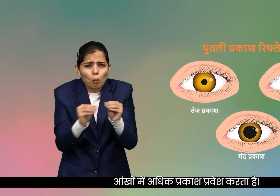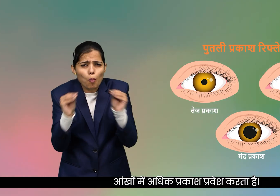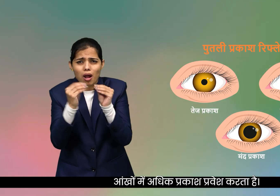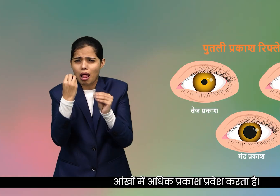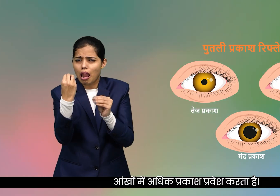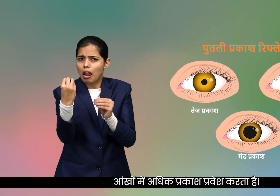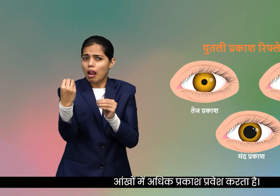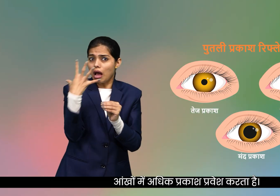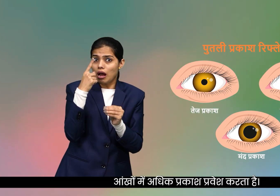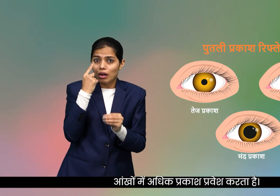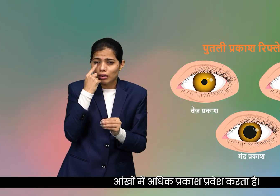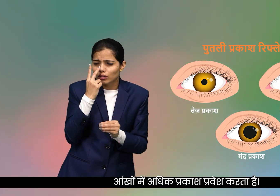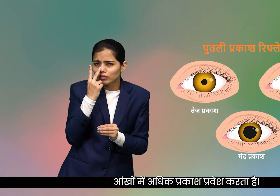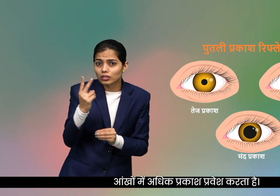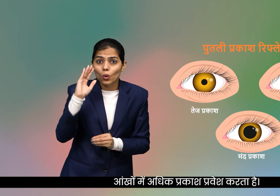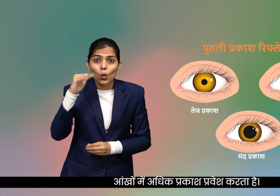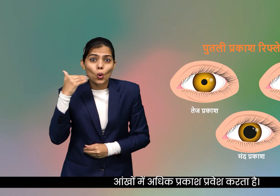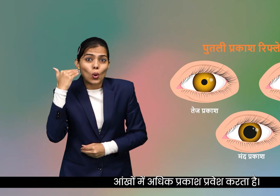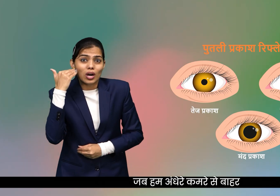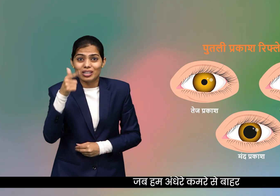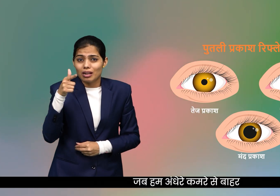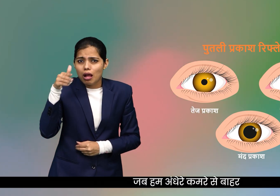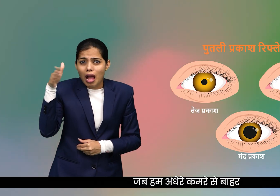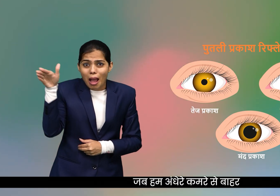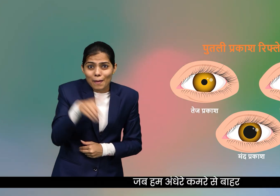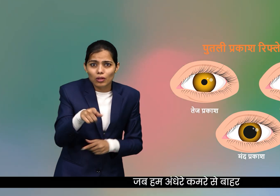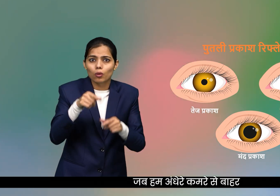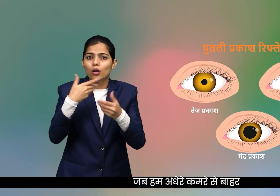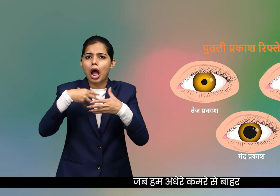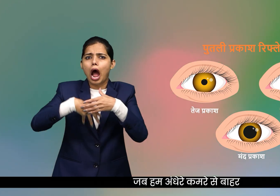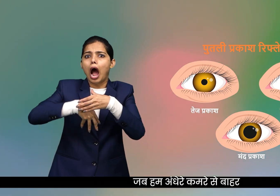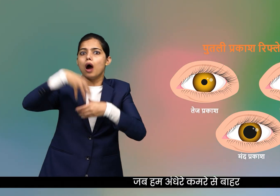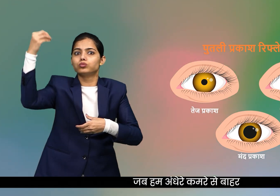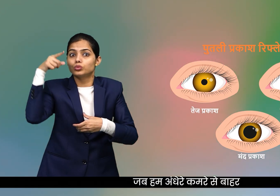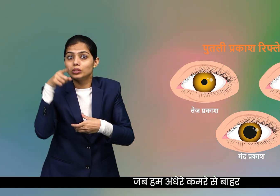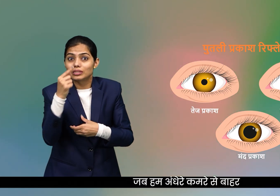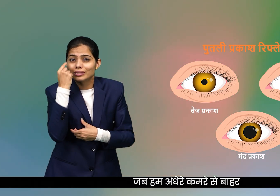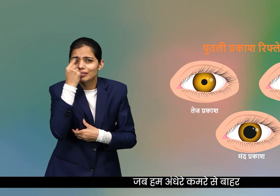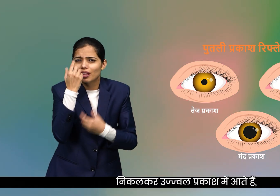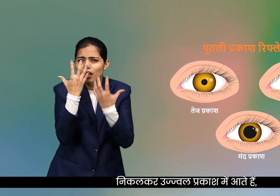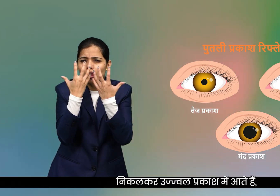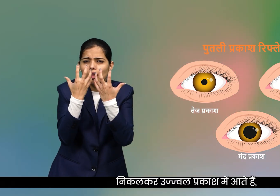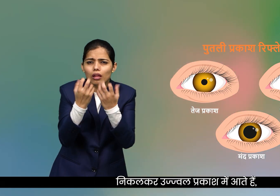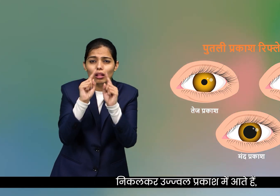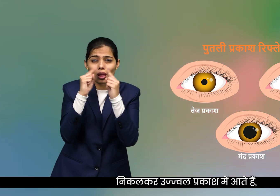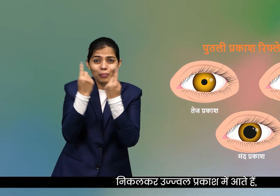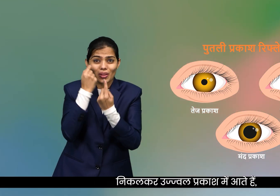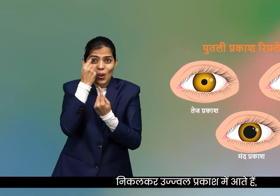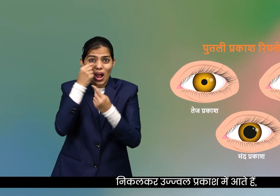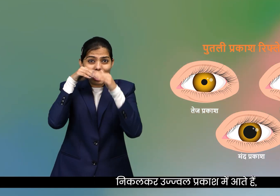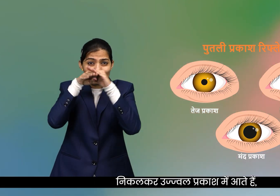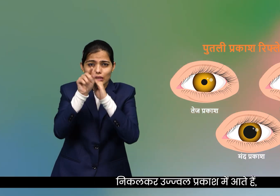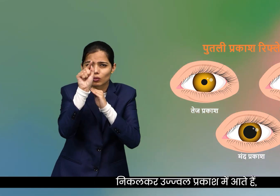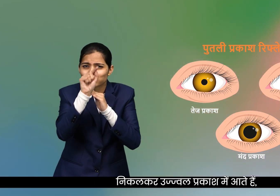अधिक प्रकाश प्रवेश करता है। जब हम अंधेरे कमरे से बाहर निकलकर